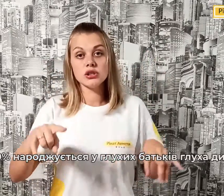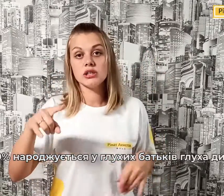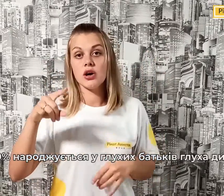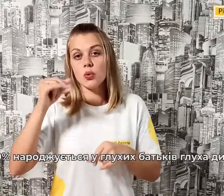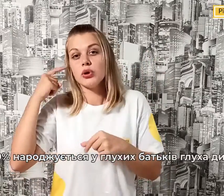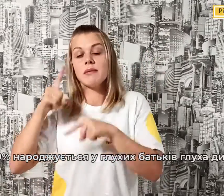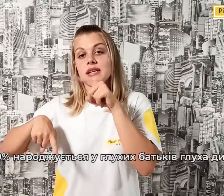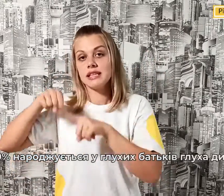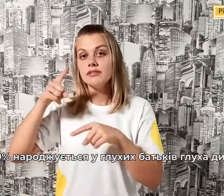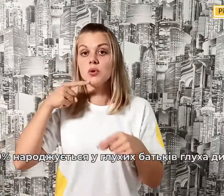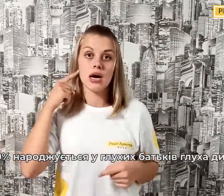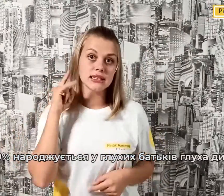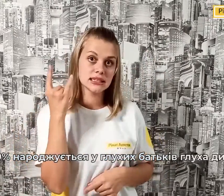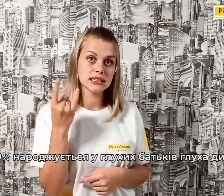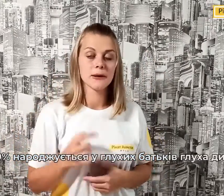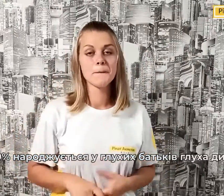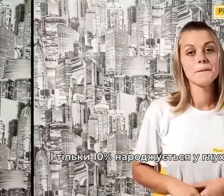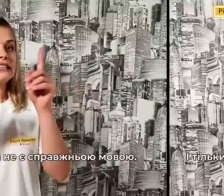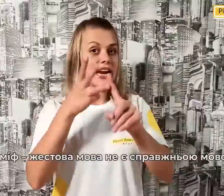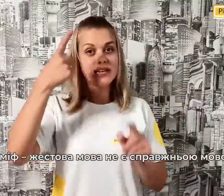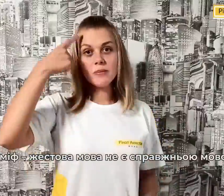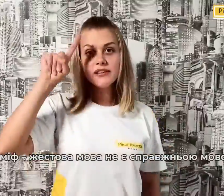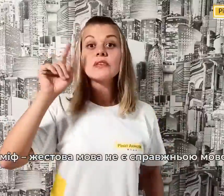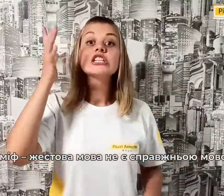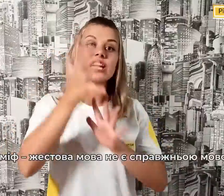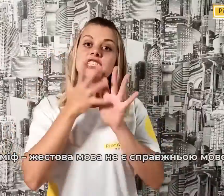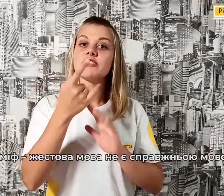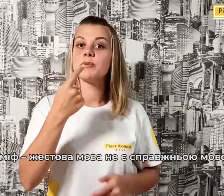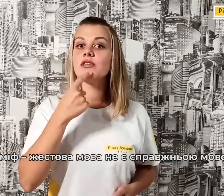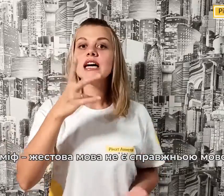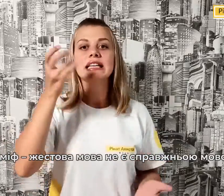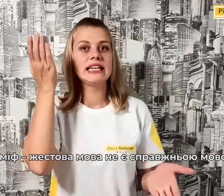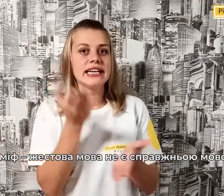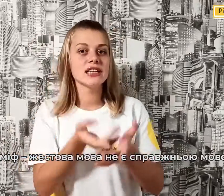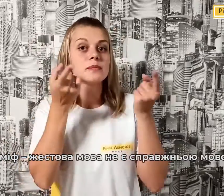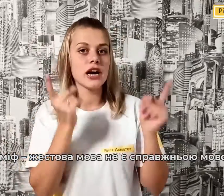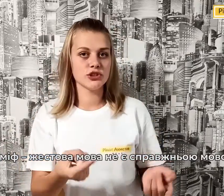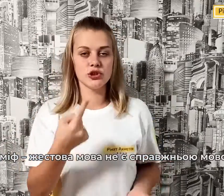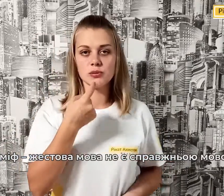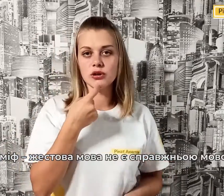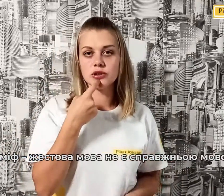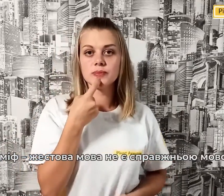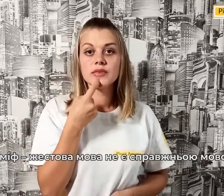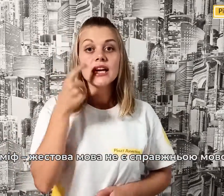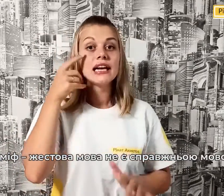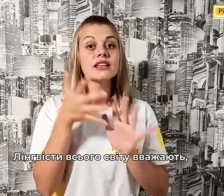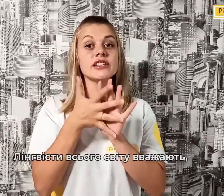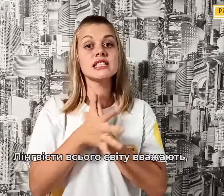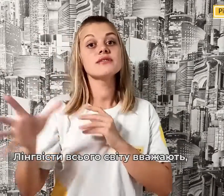народжується у глухих батьків глуха дитина. Третій міф – жестова мова не є справжньою мовою. Лінгвісти